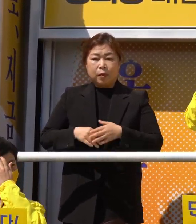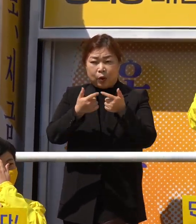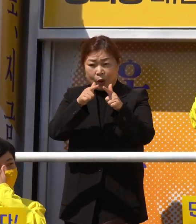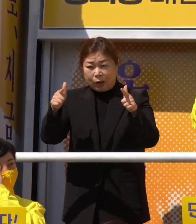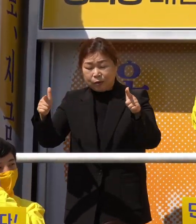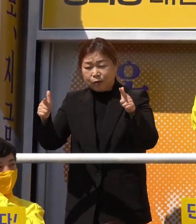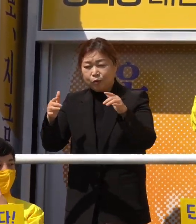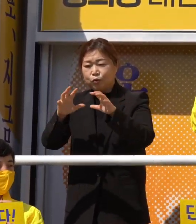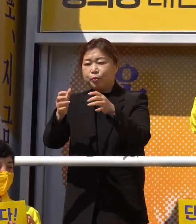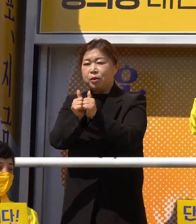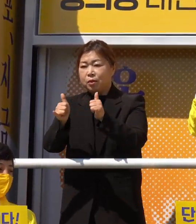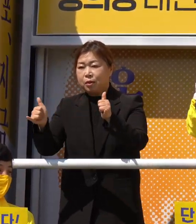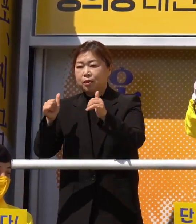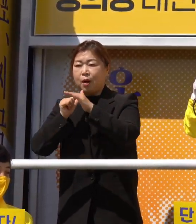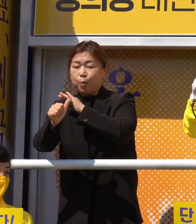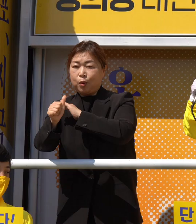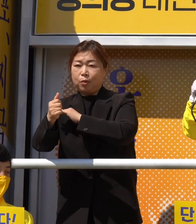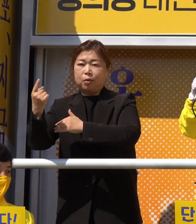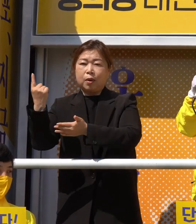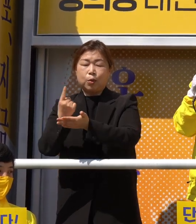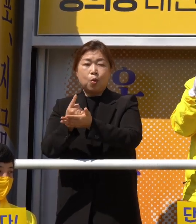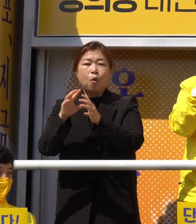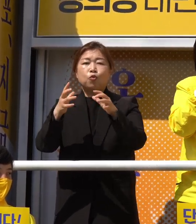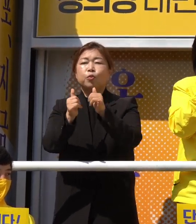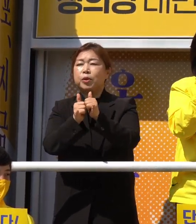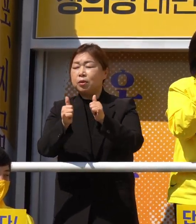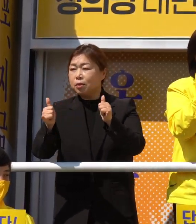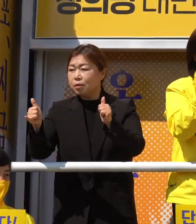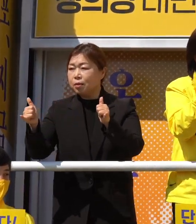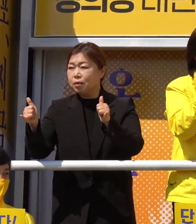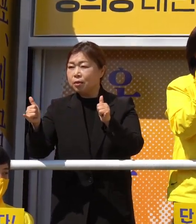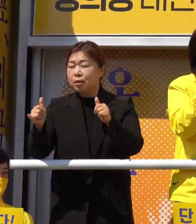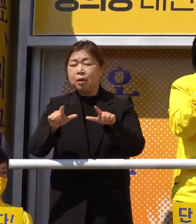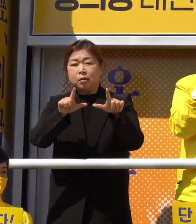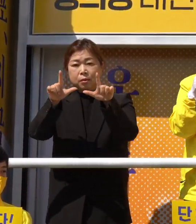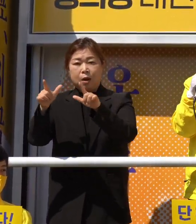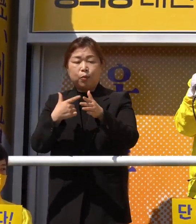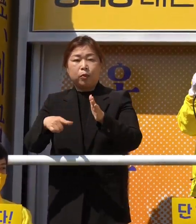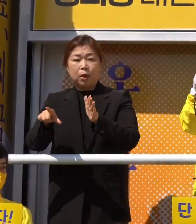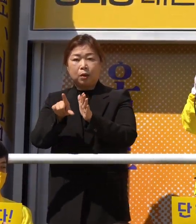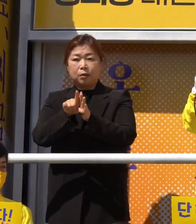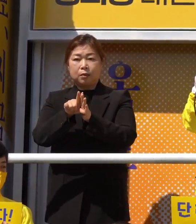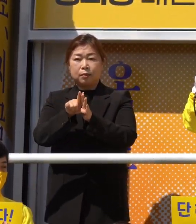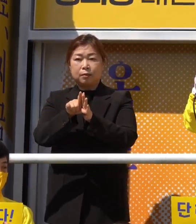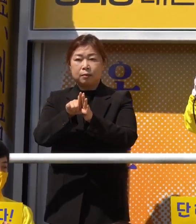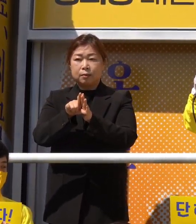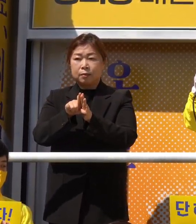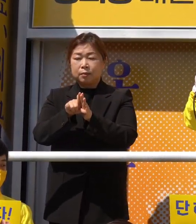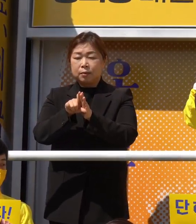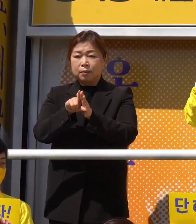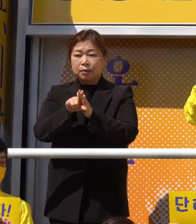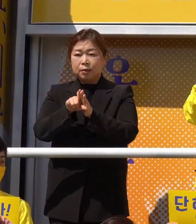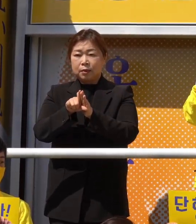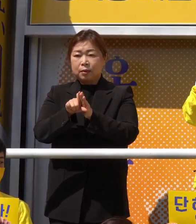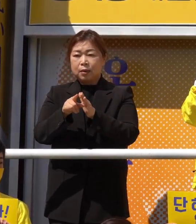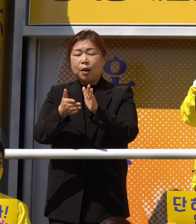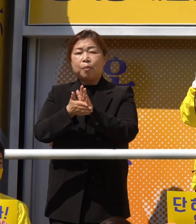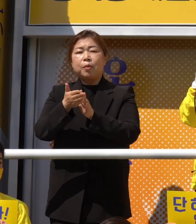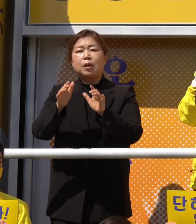다양한 국민들이 대표되고 그 국민들의 삶을 위한 민생을